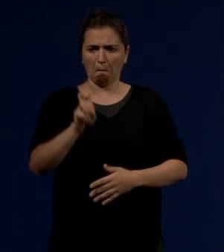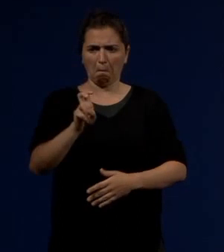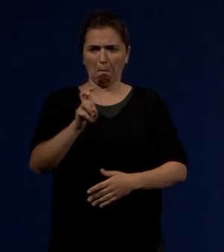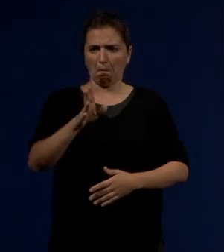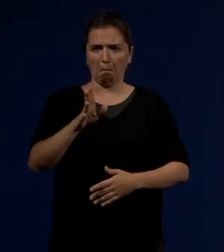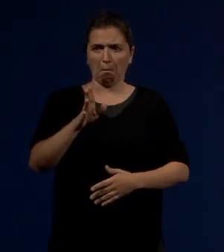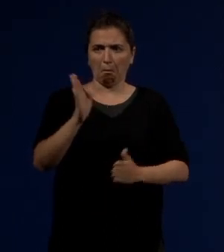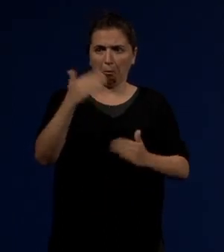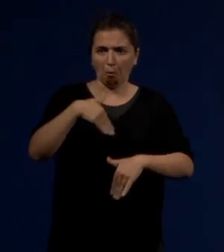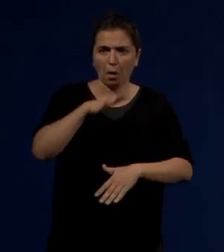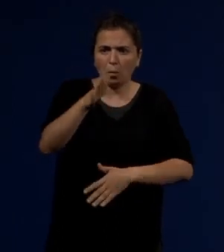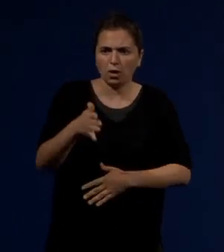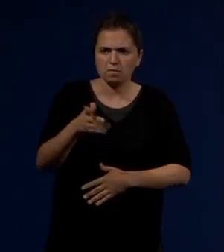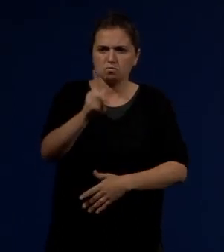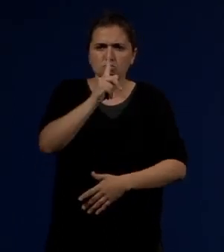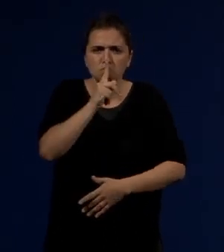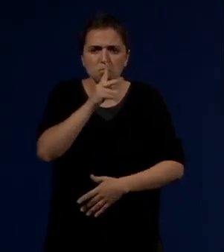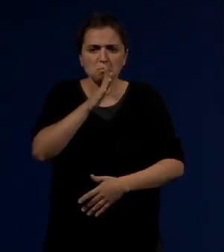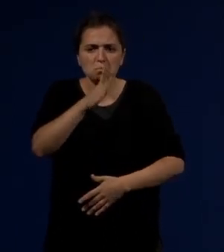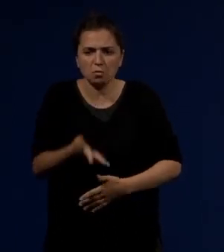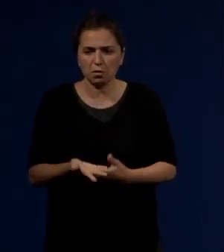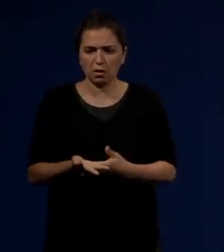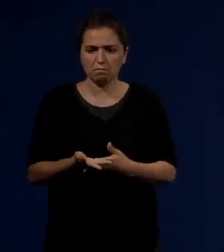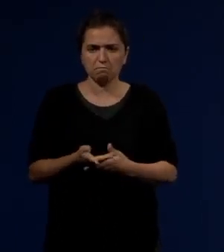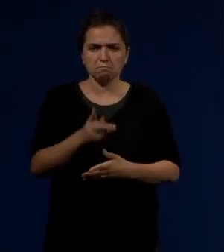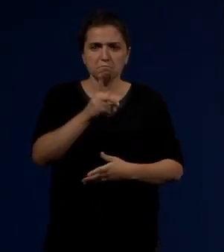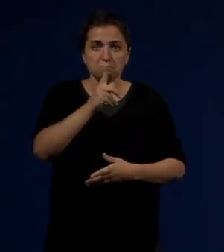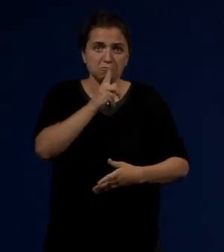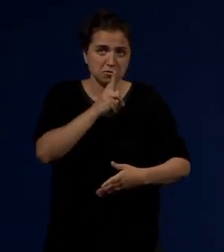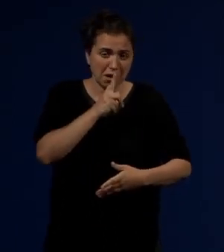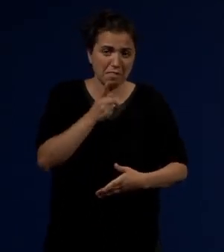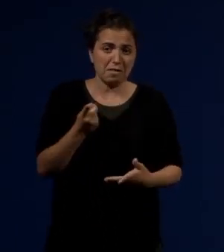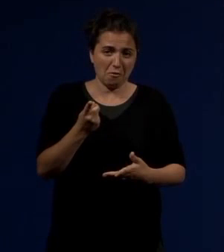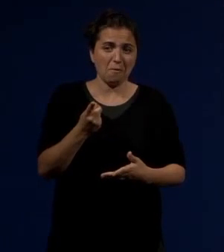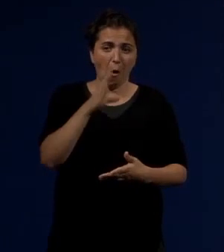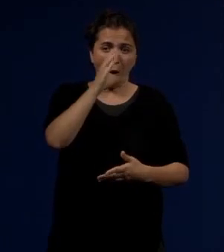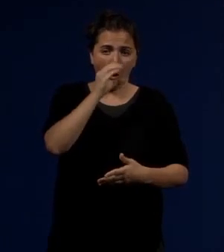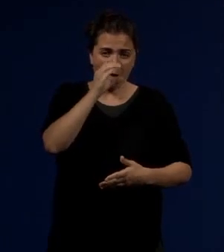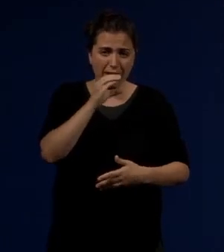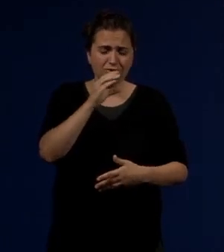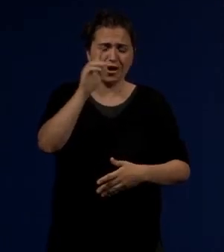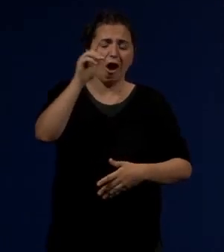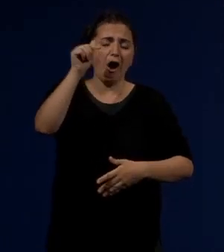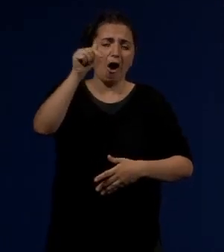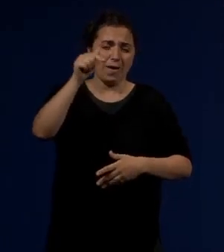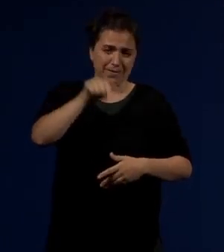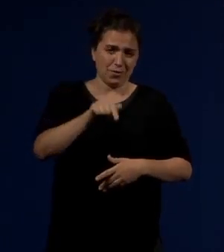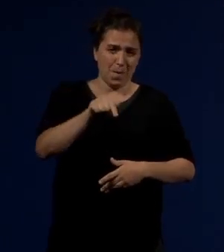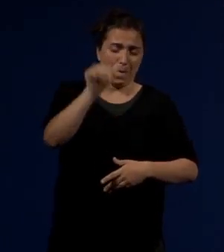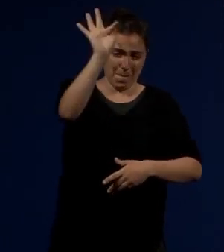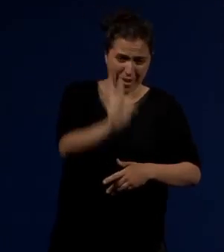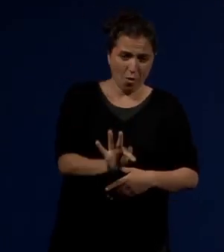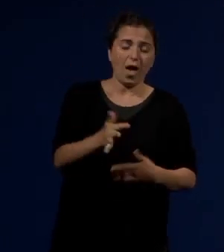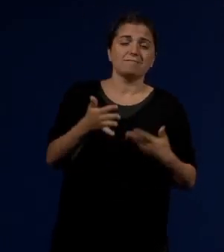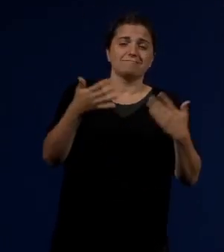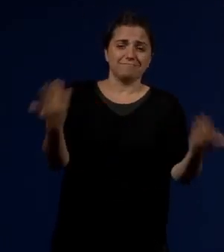vir, cal era a razón do silencio. Tiñamos el silencio dos corderos e tenemos el silencio de los peperos. Despois de estar 7